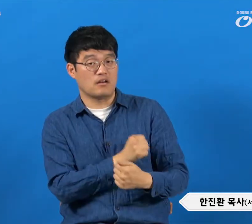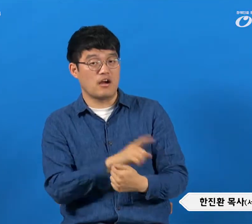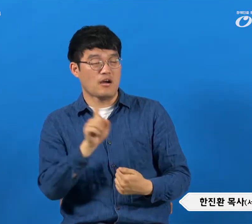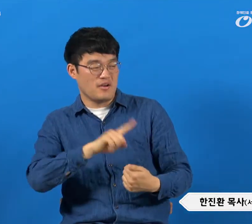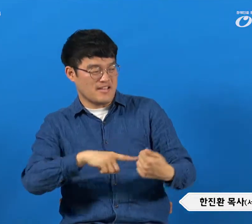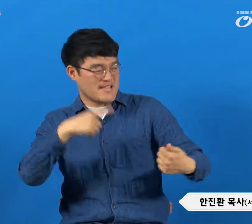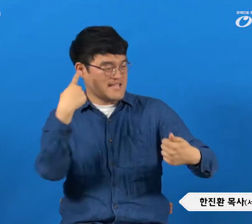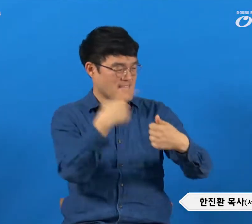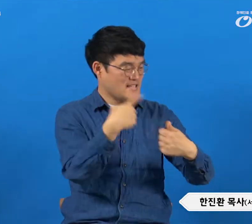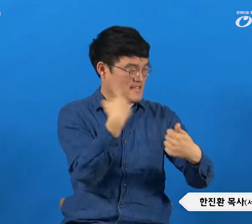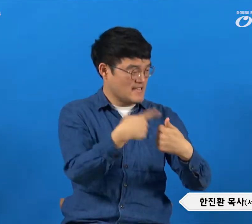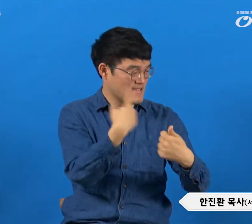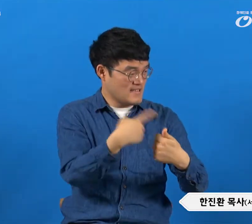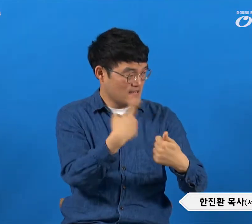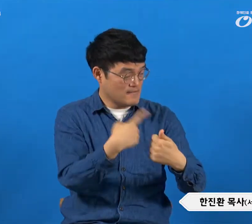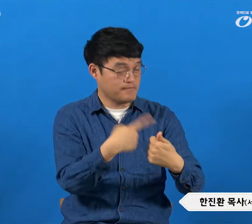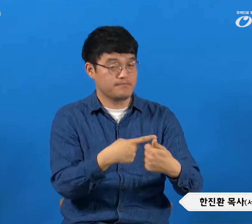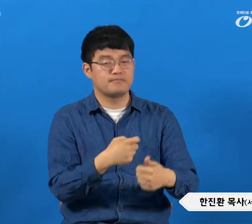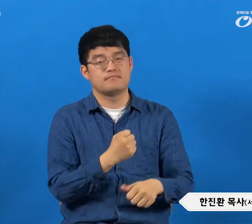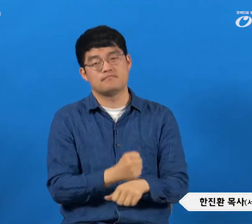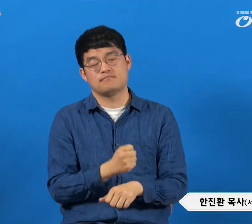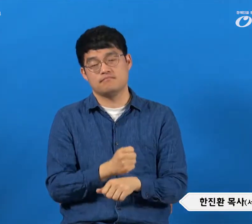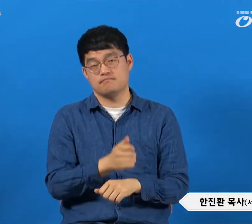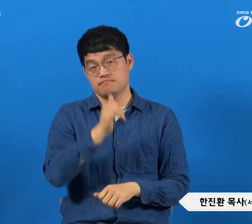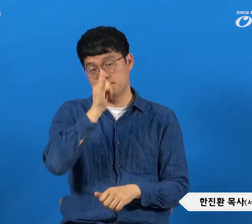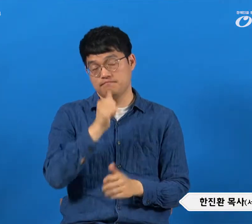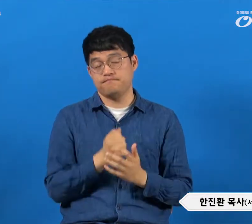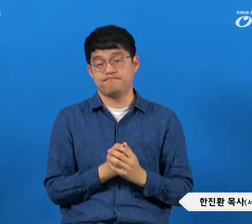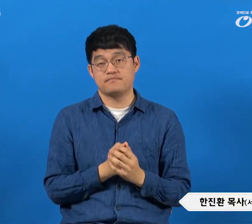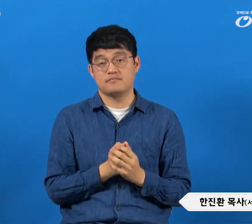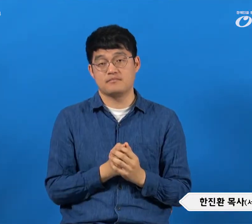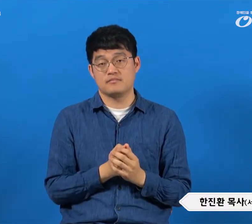그리고 온갖 모욕과 조롱을 퍼부었습니다.